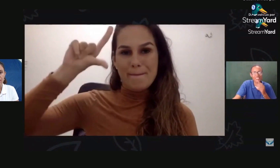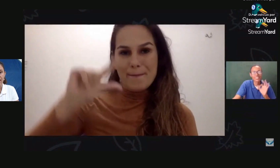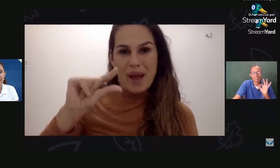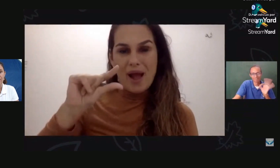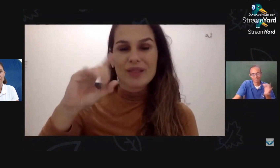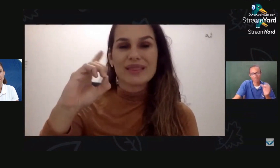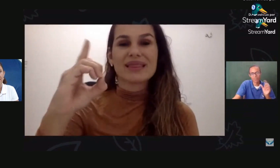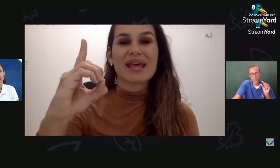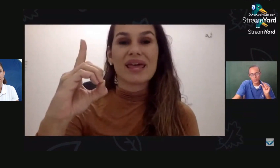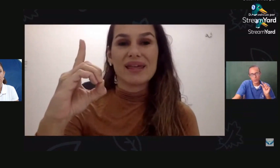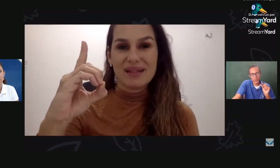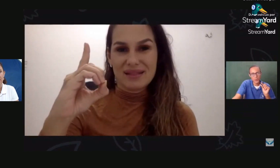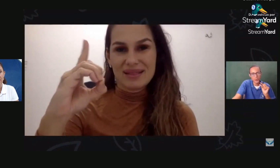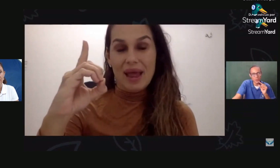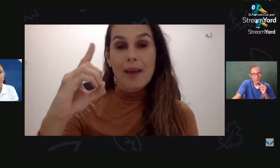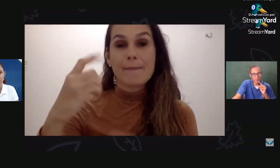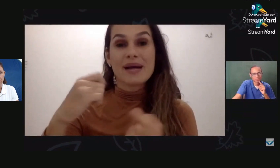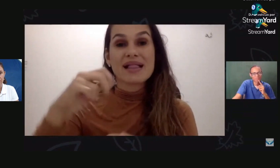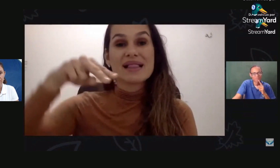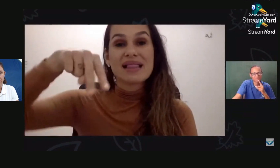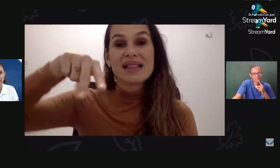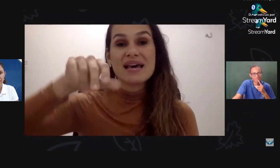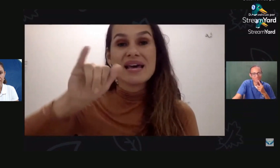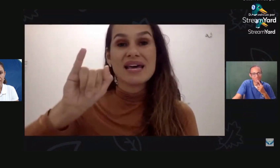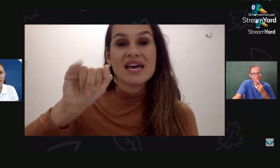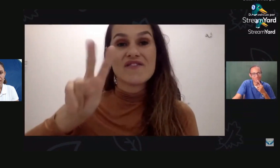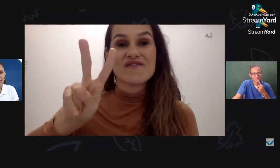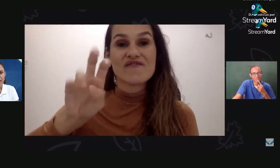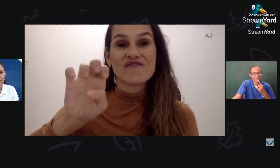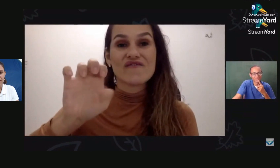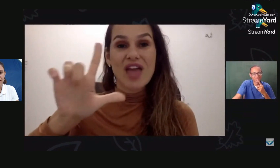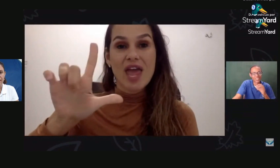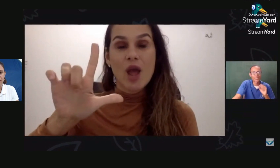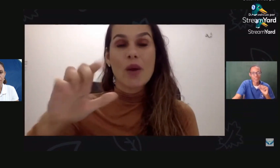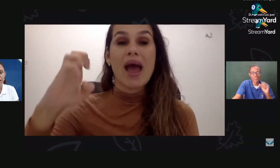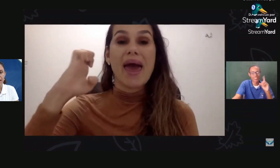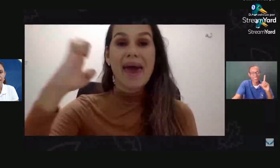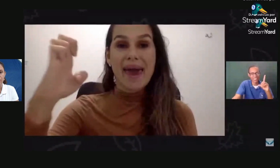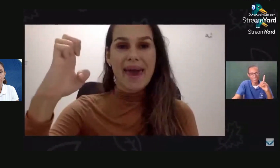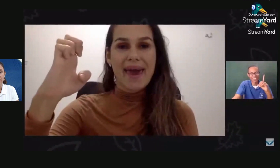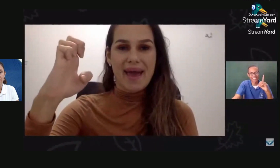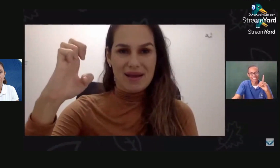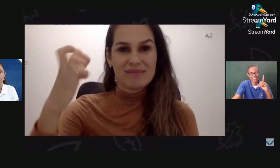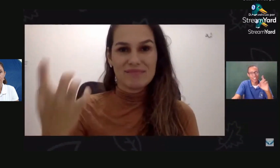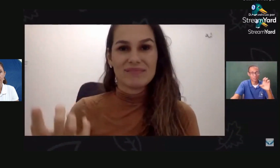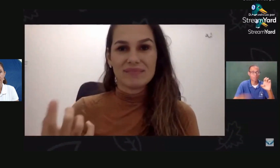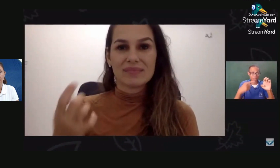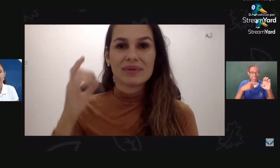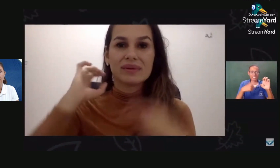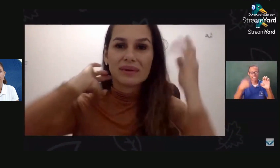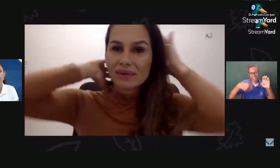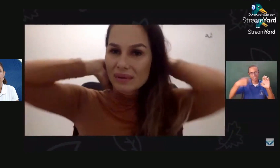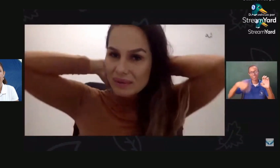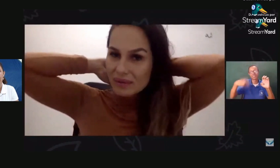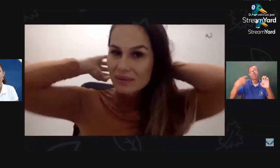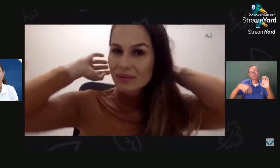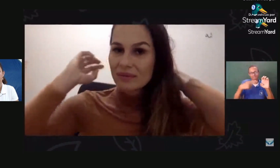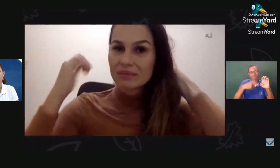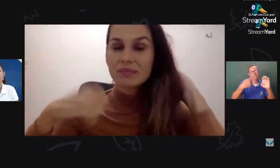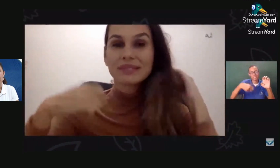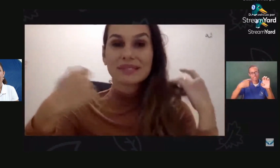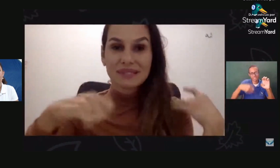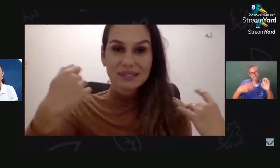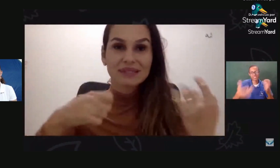o salário também era muito baixo, né? Então era o nível, não era, era nível